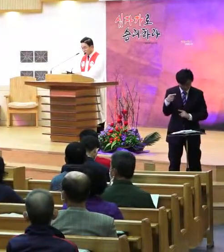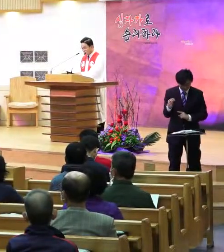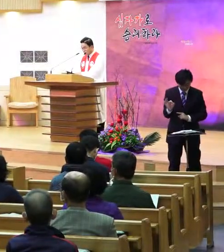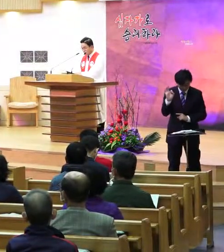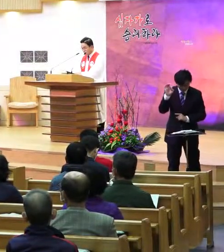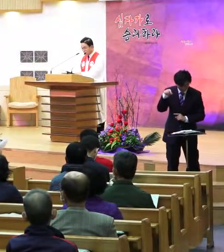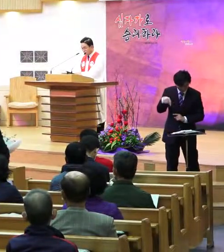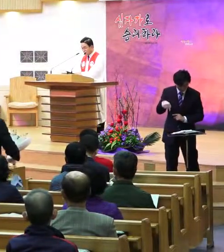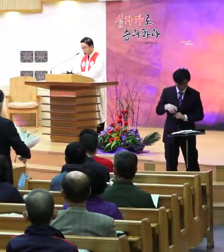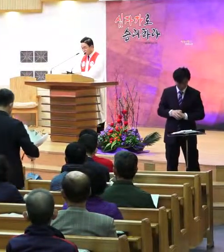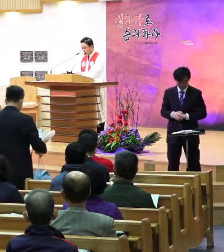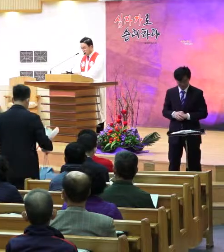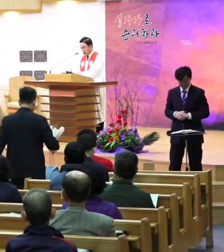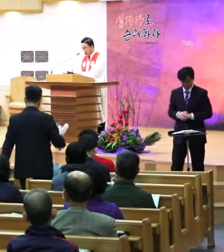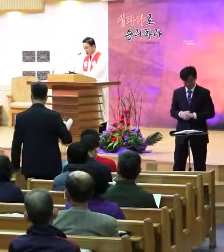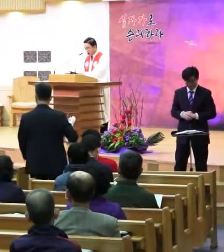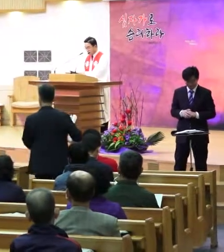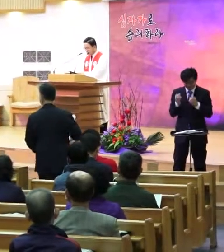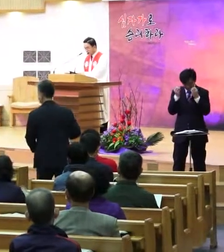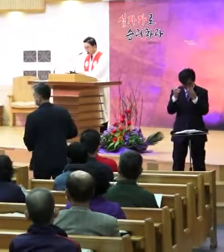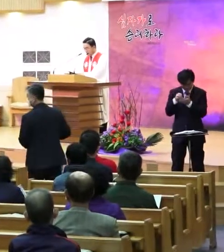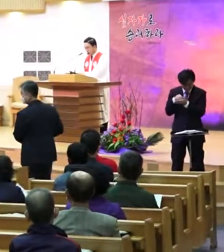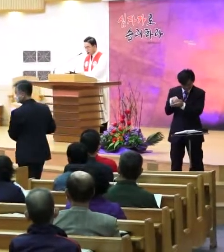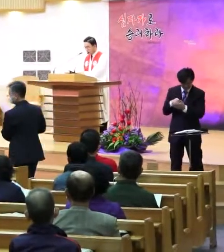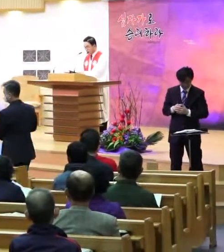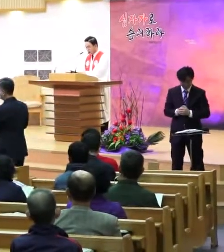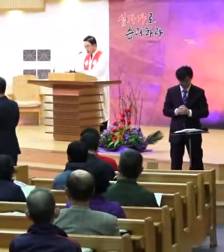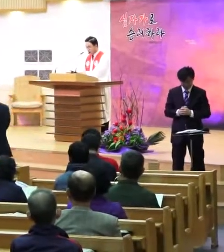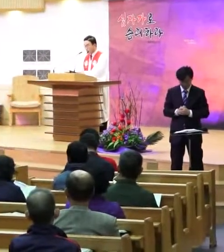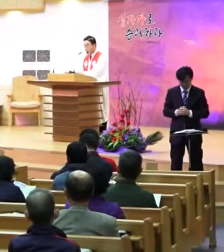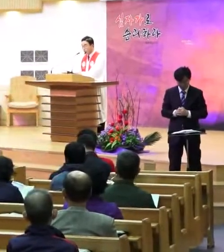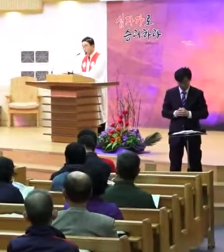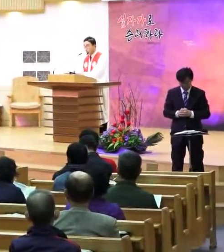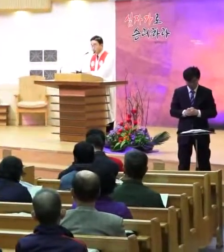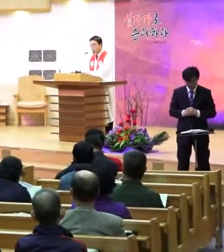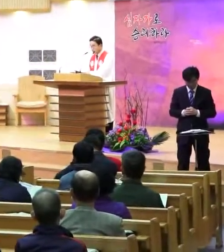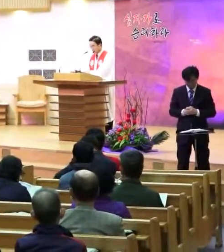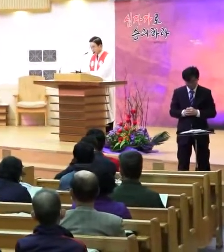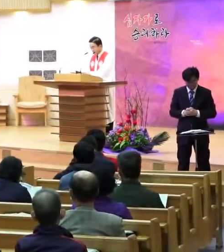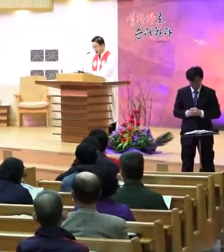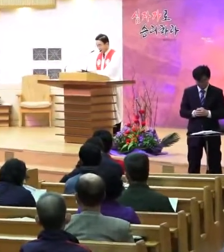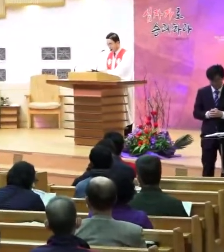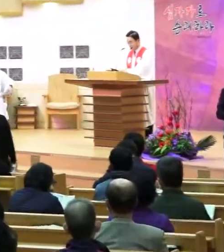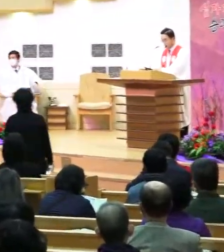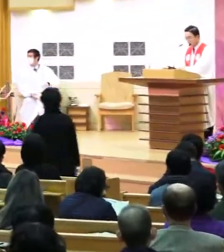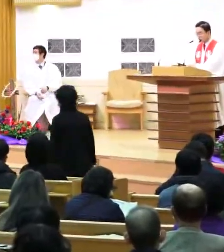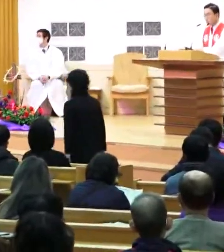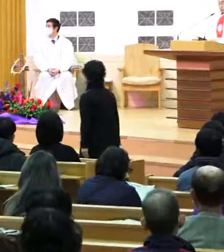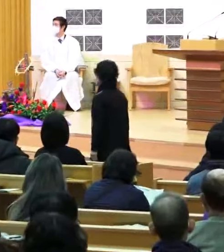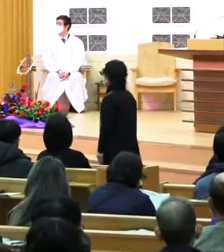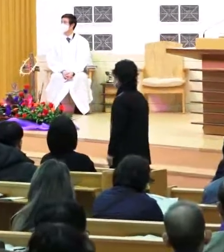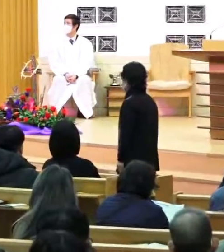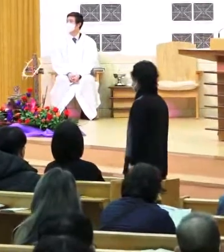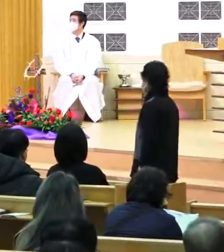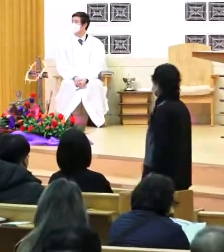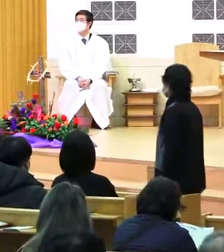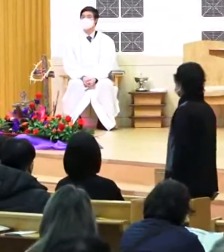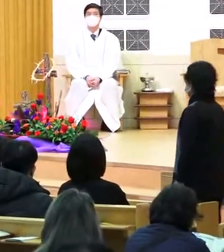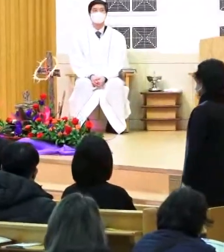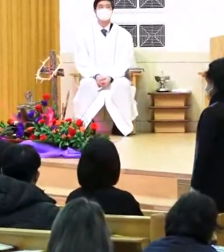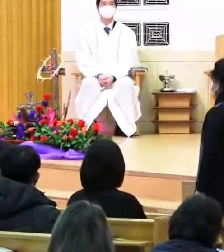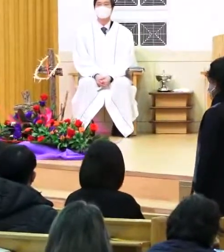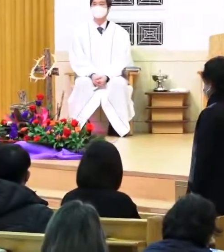이승우 성도님 구역은 신주 1구역이고요. 기관은 삼남성교회 김창건 안수집사님께서 인도하셨습니다. 함께